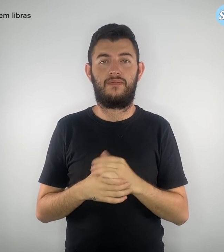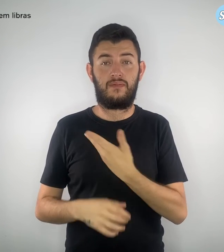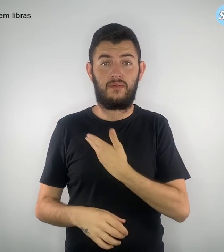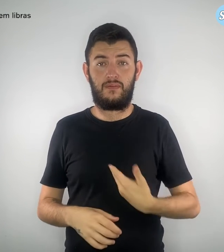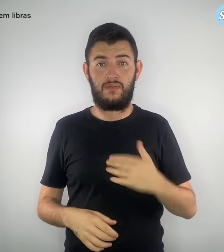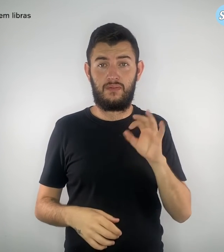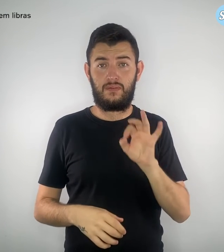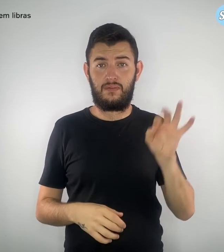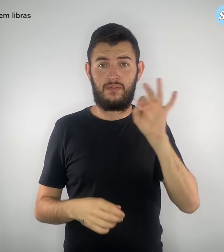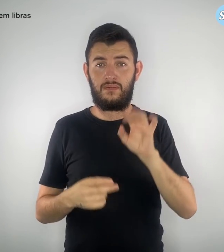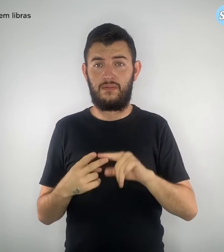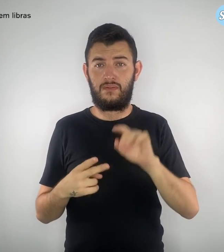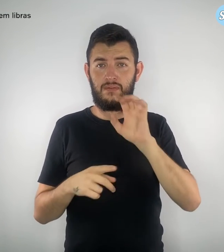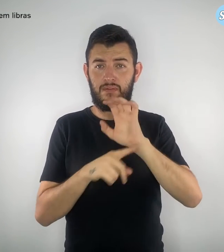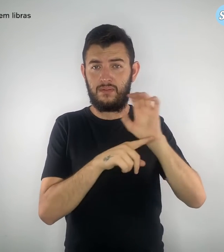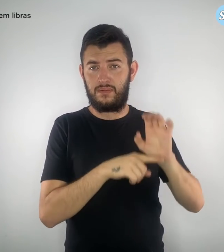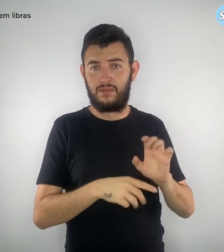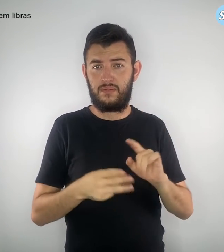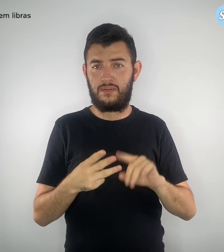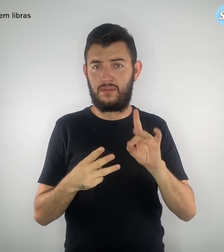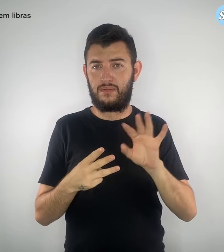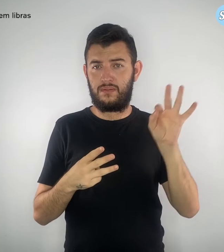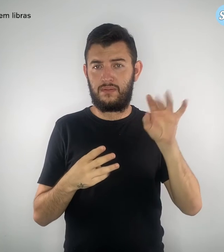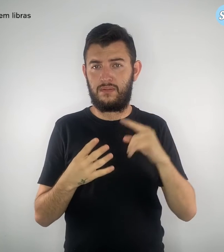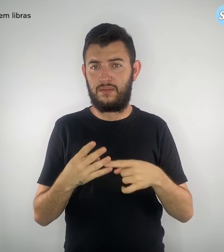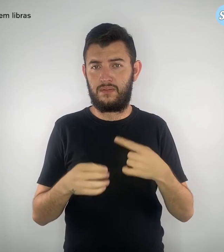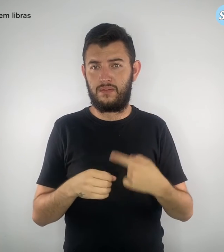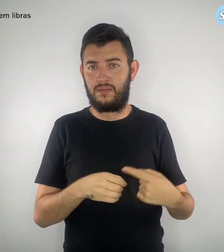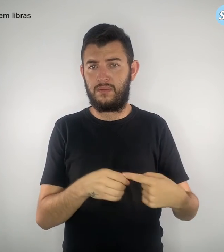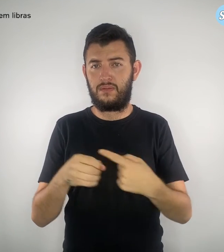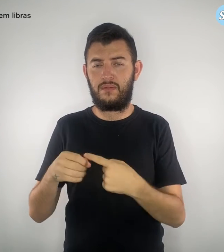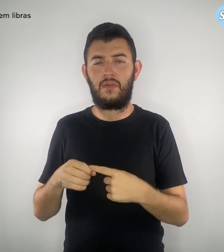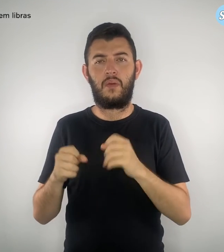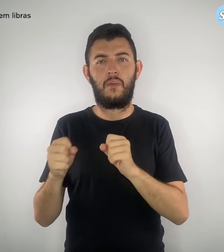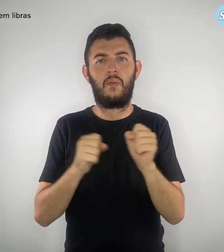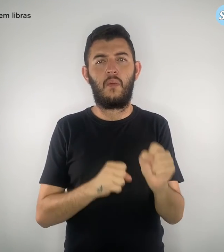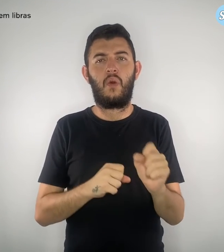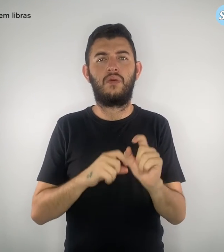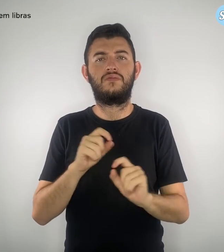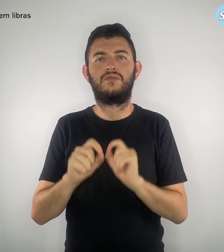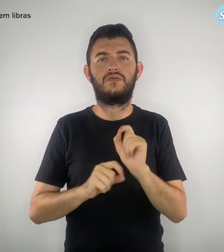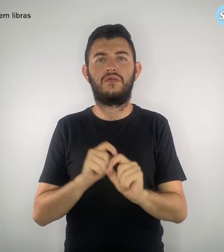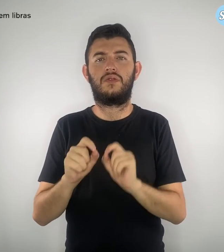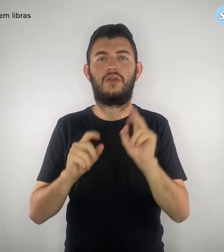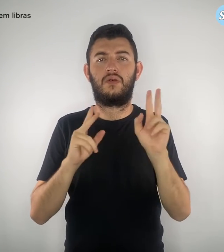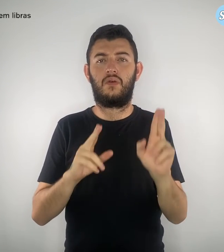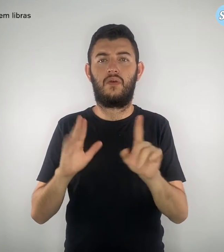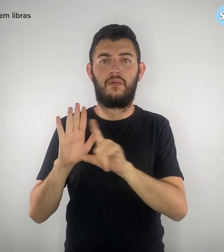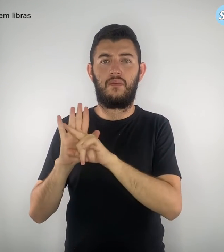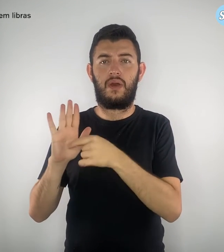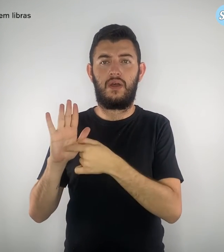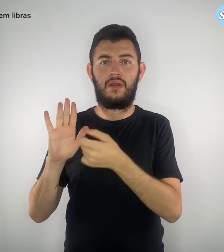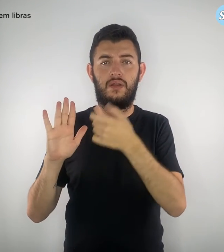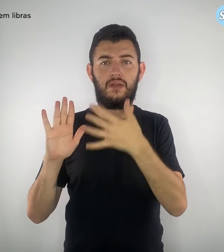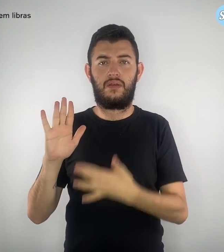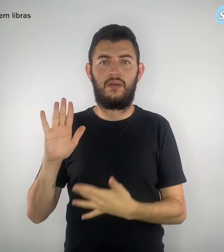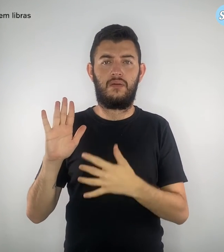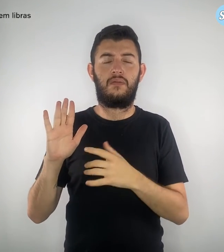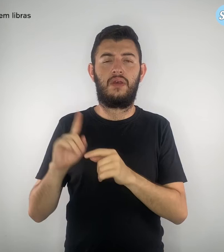estados, o Distrito Federal e os municípios poderão, na forma da lei, firmar instrumentos de